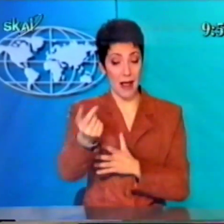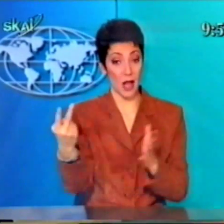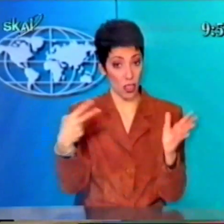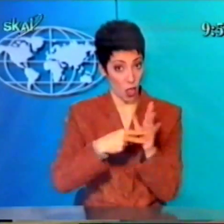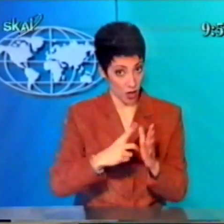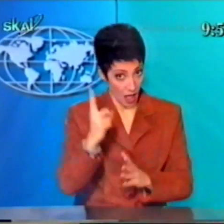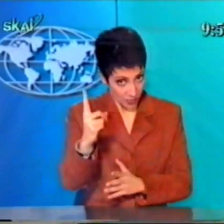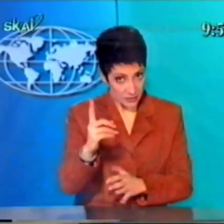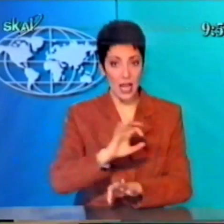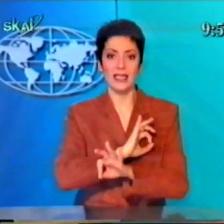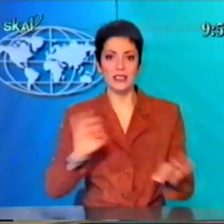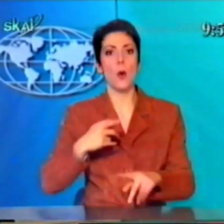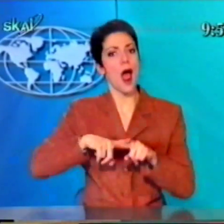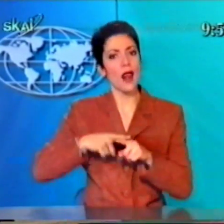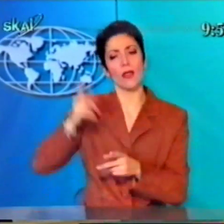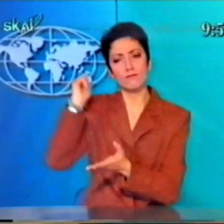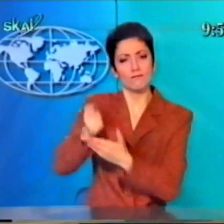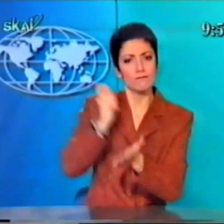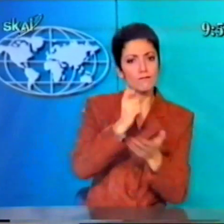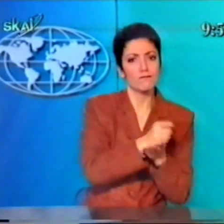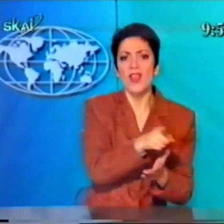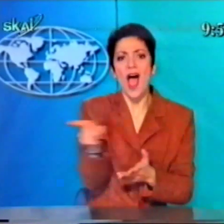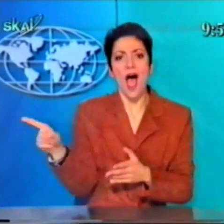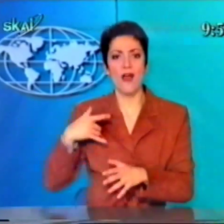θα παραλάβει σταδιακά η χώρα μας μέχρι το 2001.